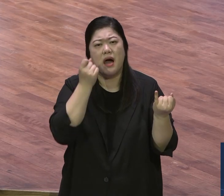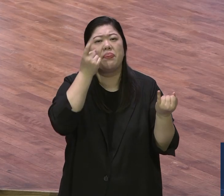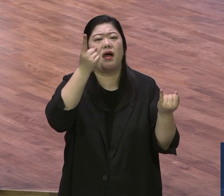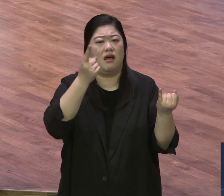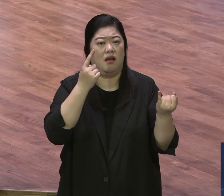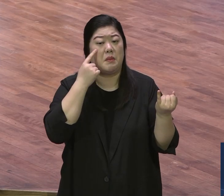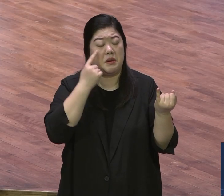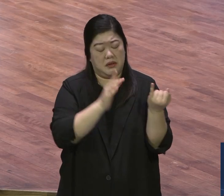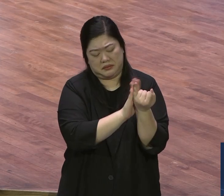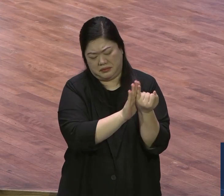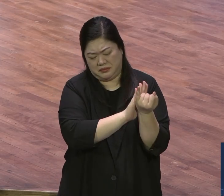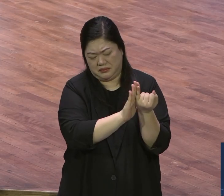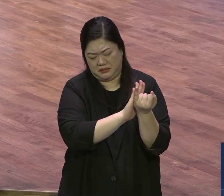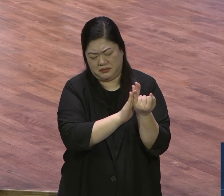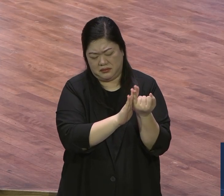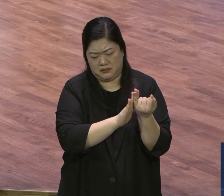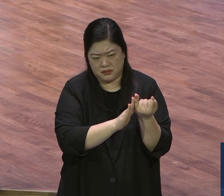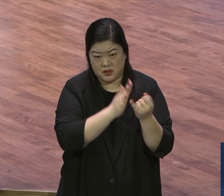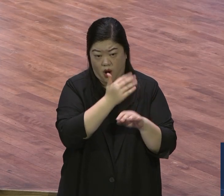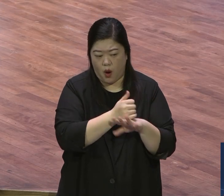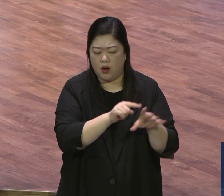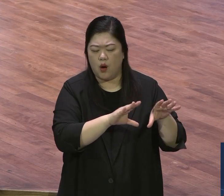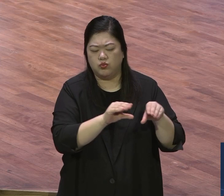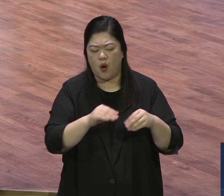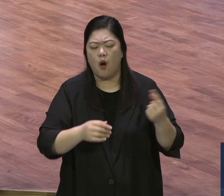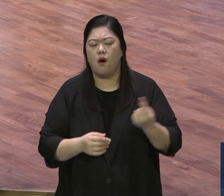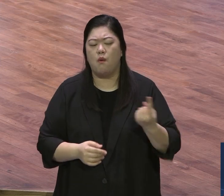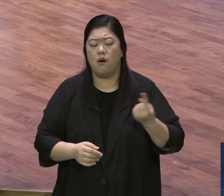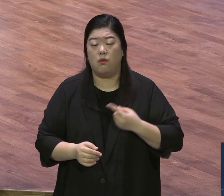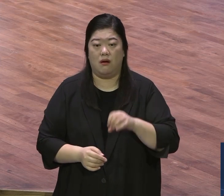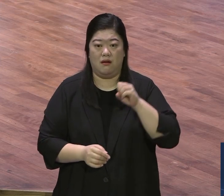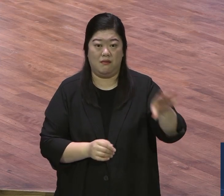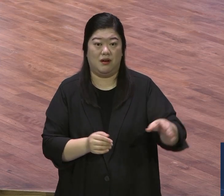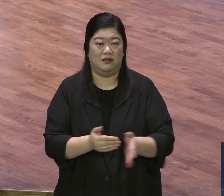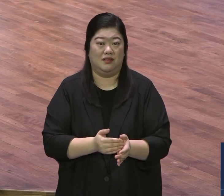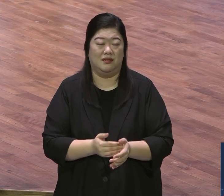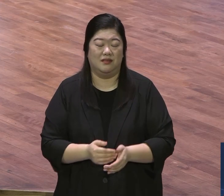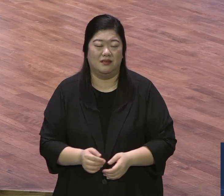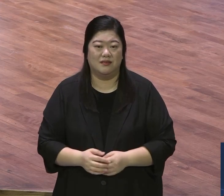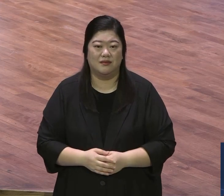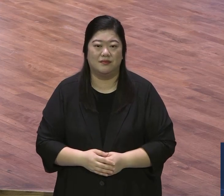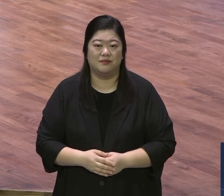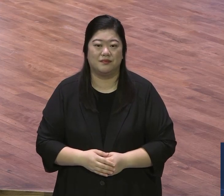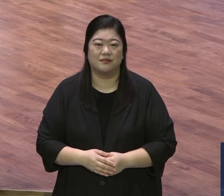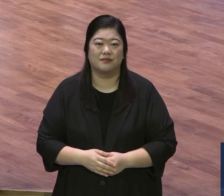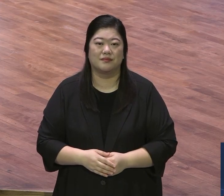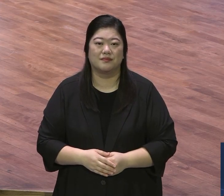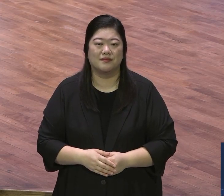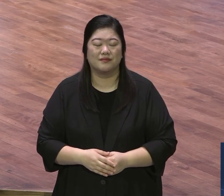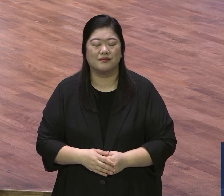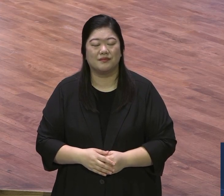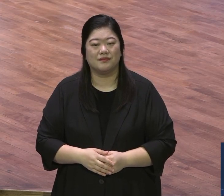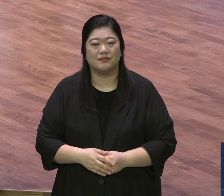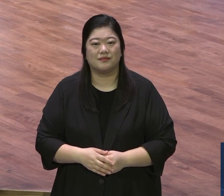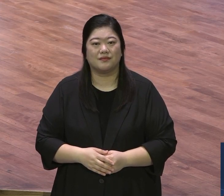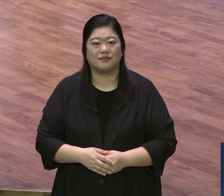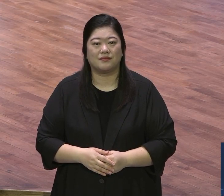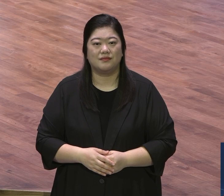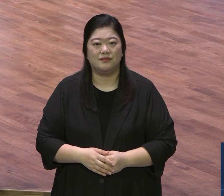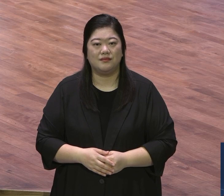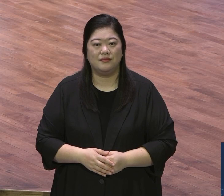보금이 성략이 돼 있어요 아시겠어요 천국되게 돼 있다고 심령이 이런 가정이 이